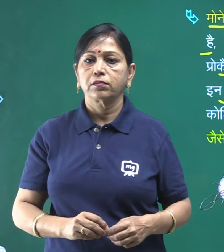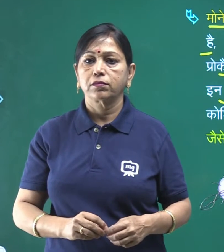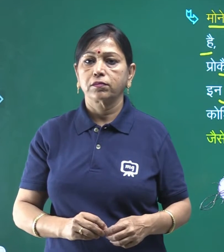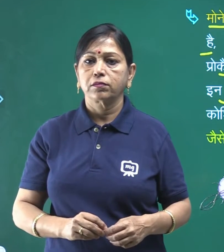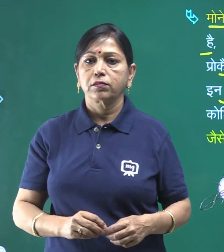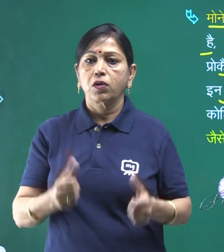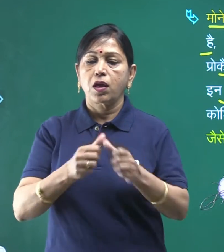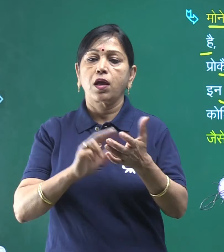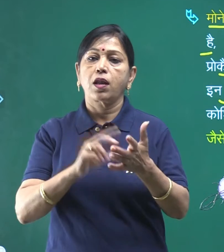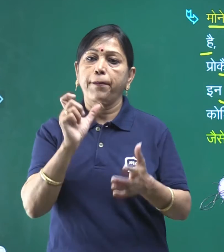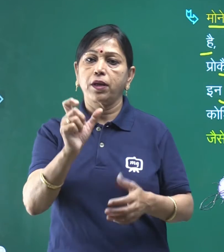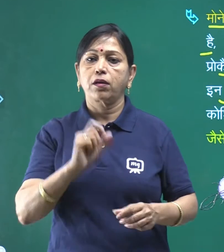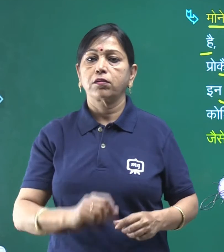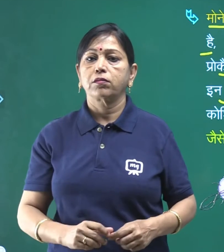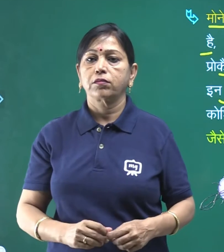एनाबीना,